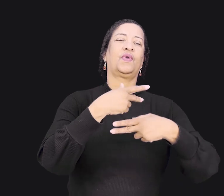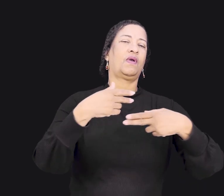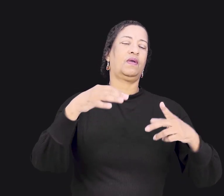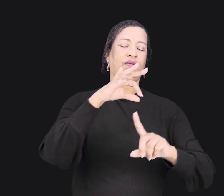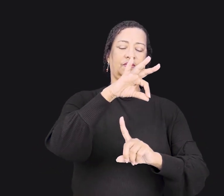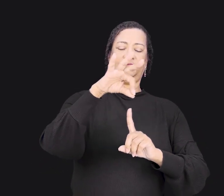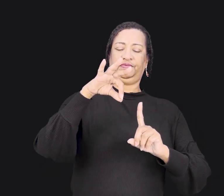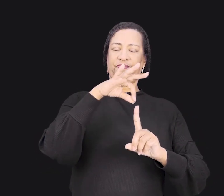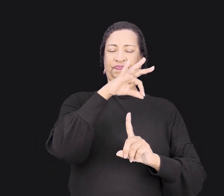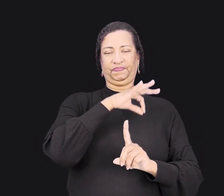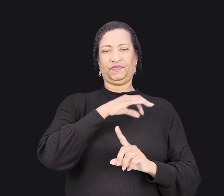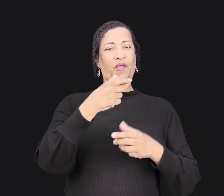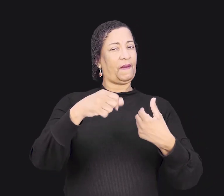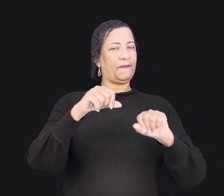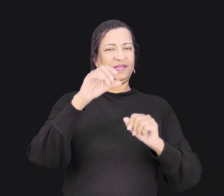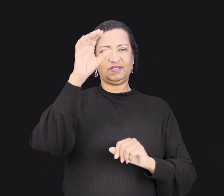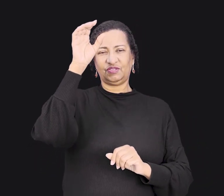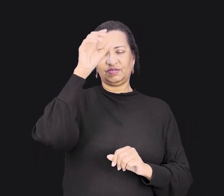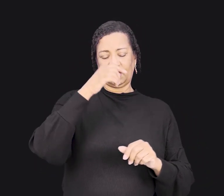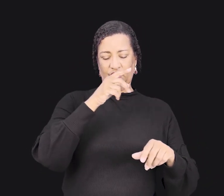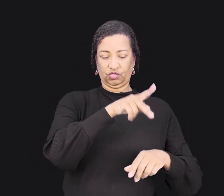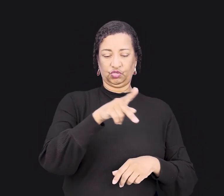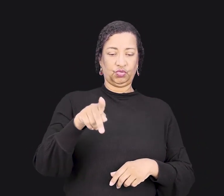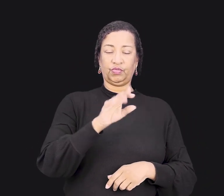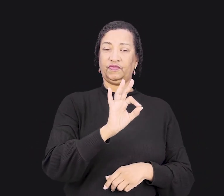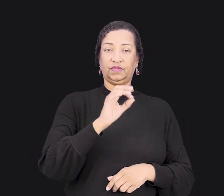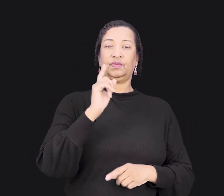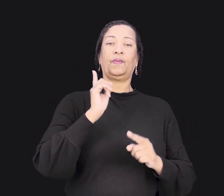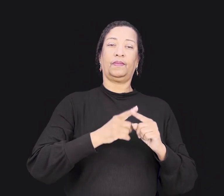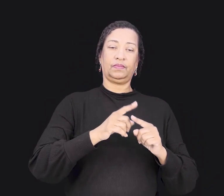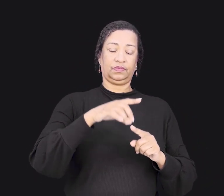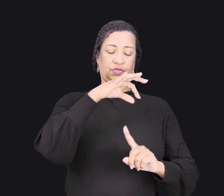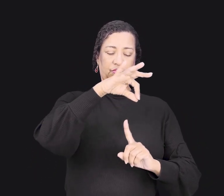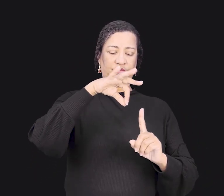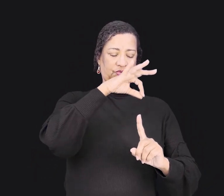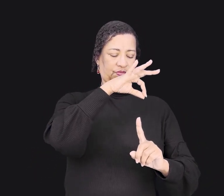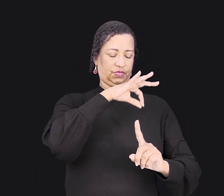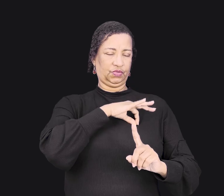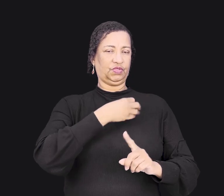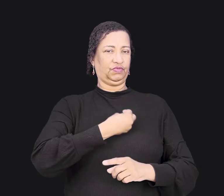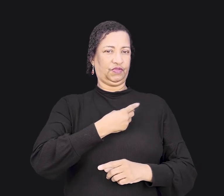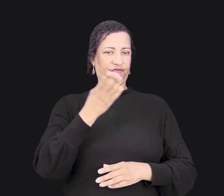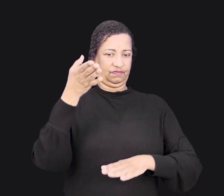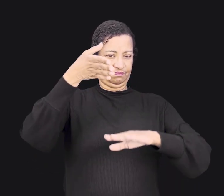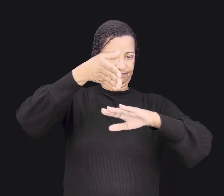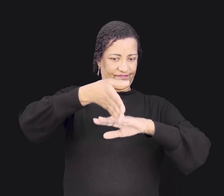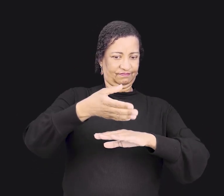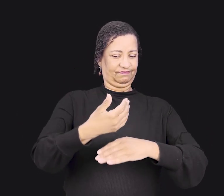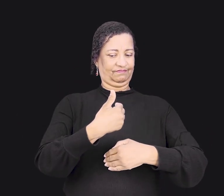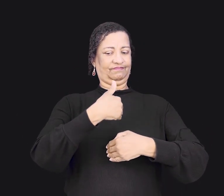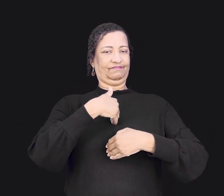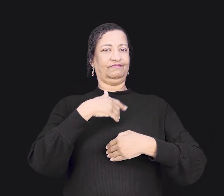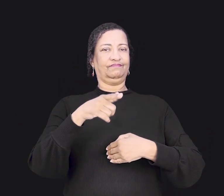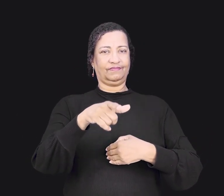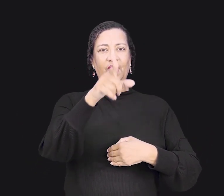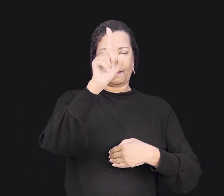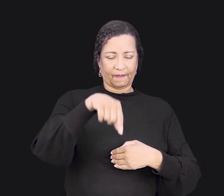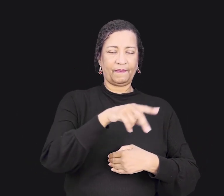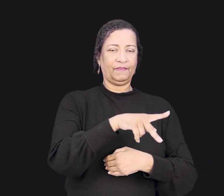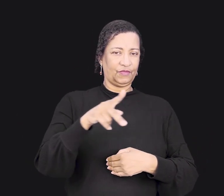não precisa de um professor, porque o Espírito Santo que vive em você é o seu professor. Se o Espírito Santo vive em você e você tem esse aprendizado direto